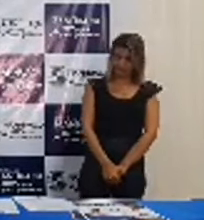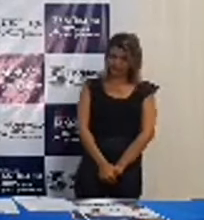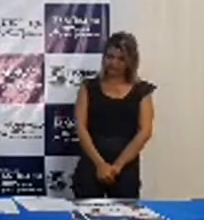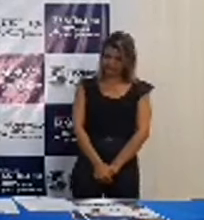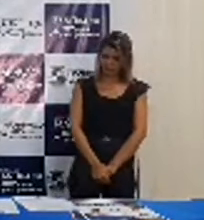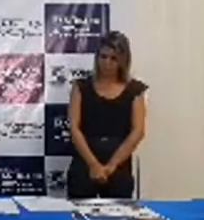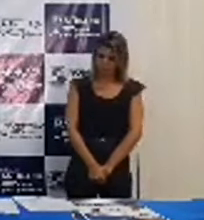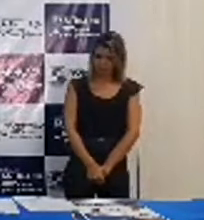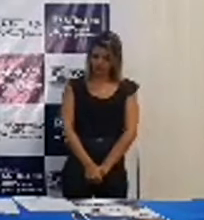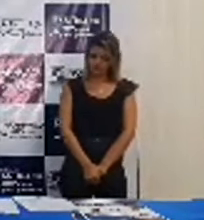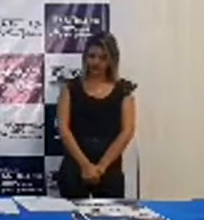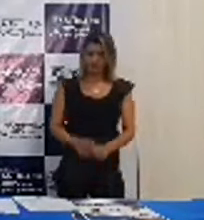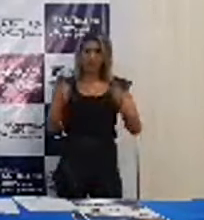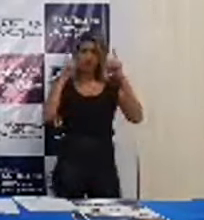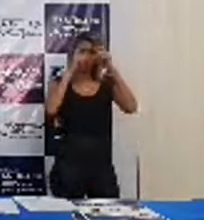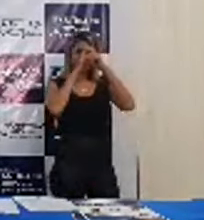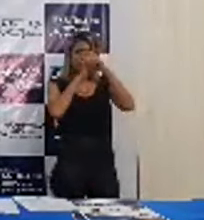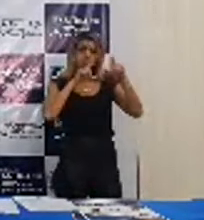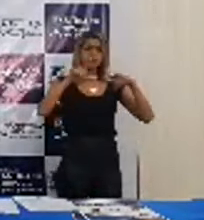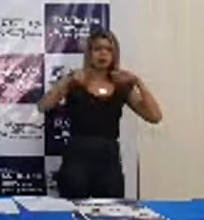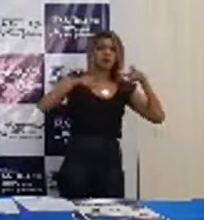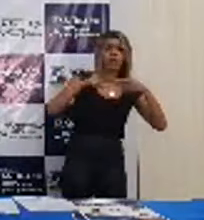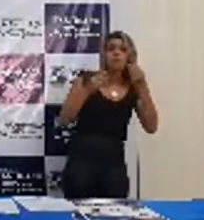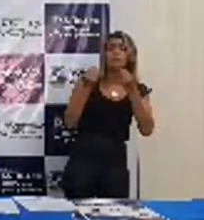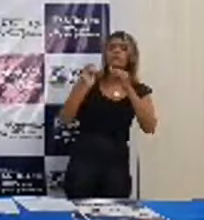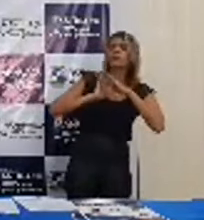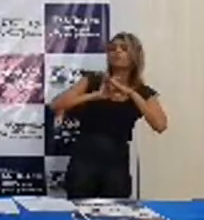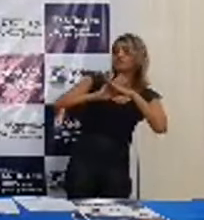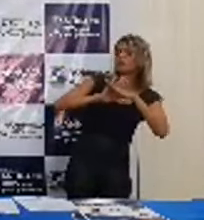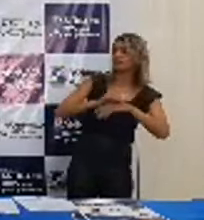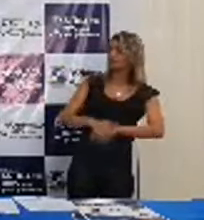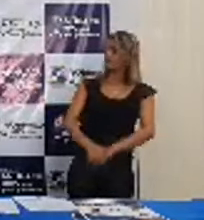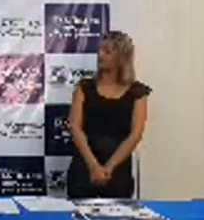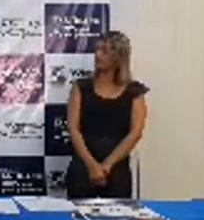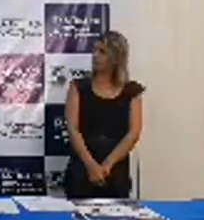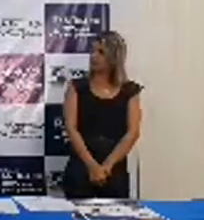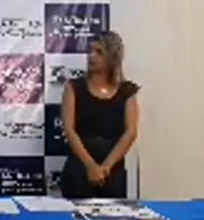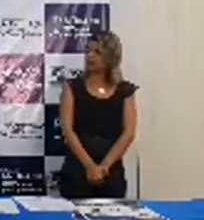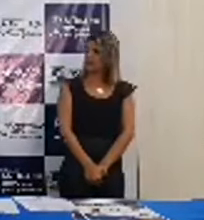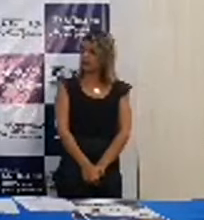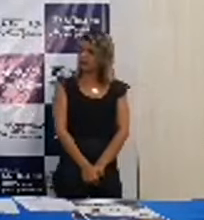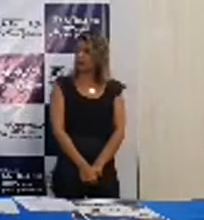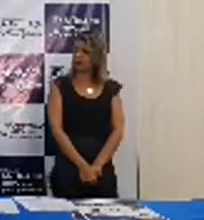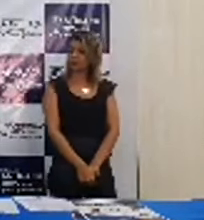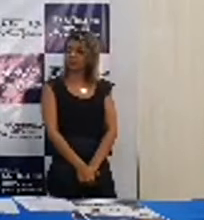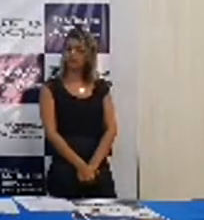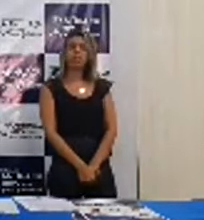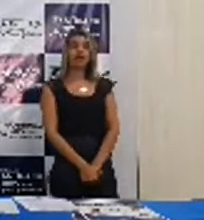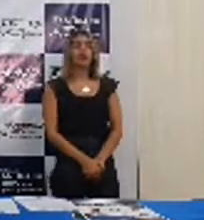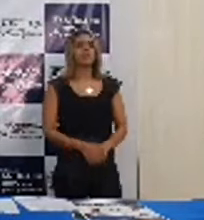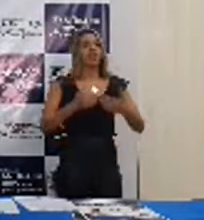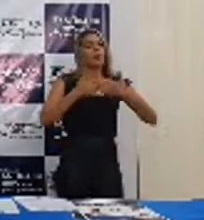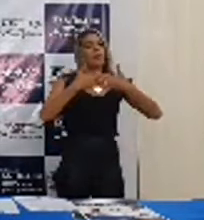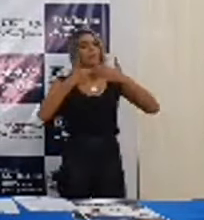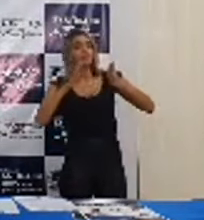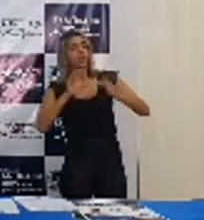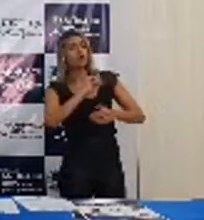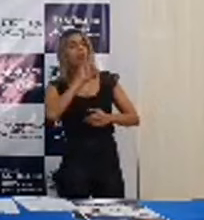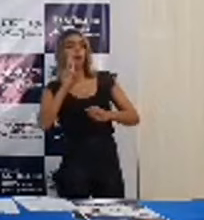estão passando por esse momento de dificuldade. Bem, a respeito de fechamento e abertura de empresas, os dados